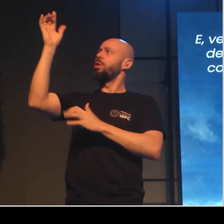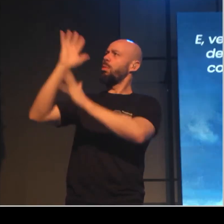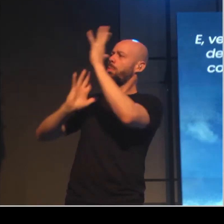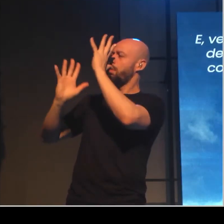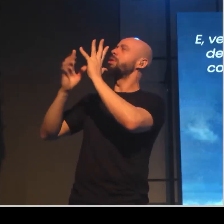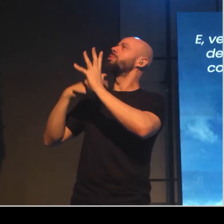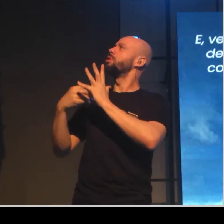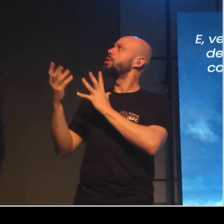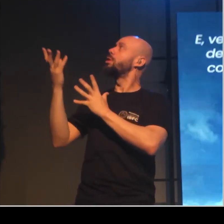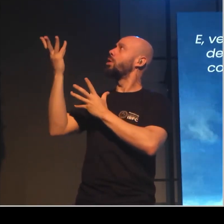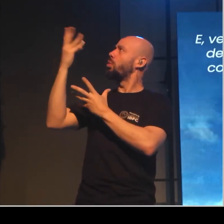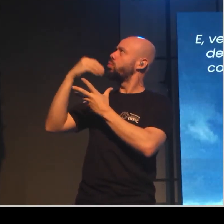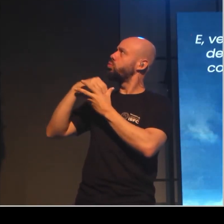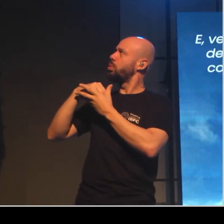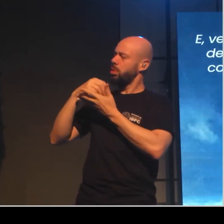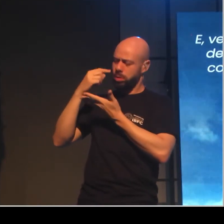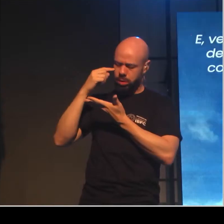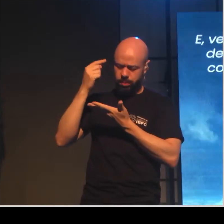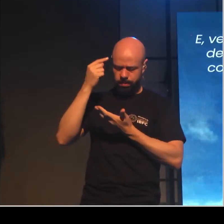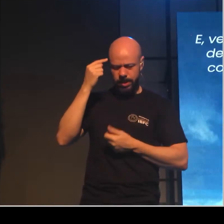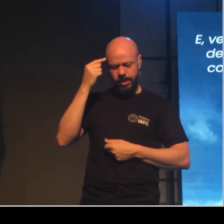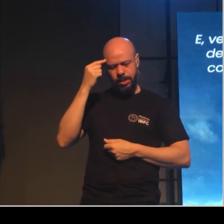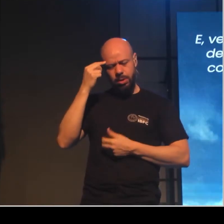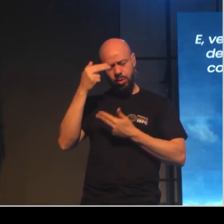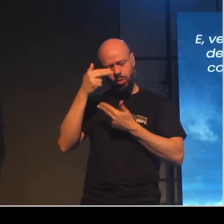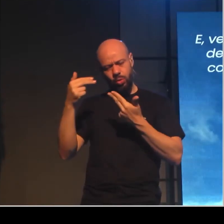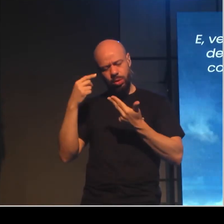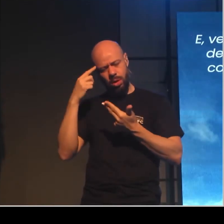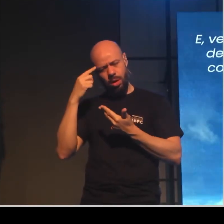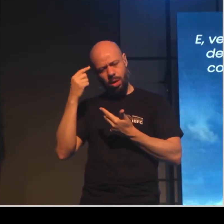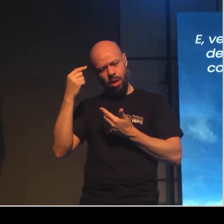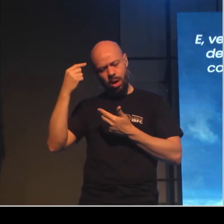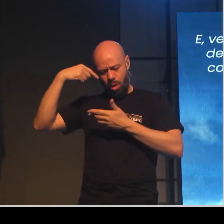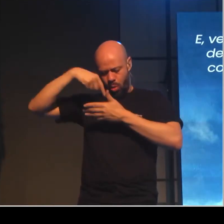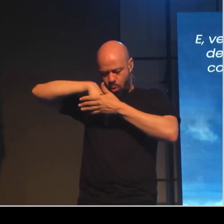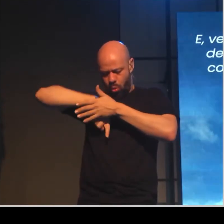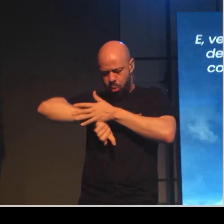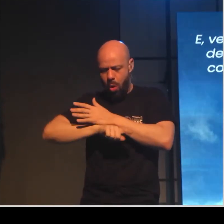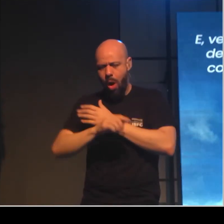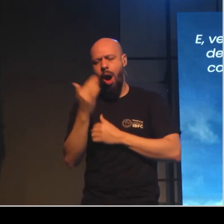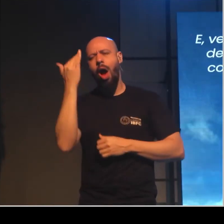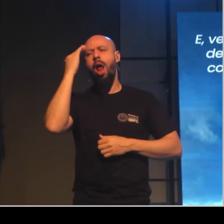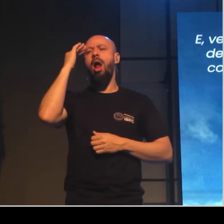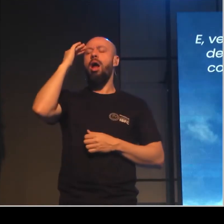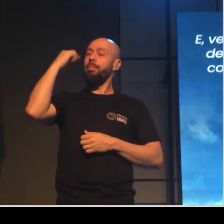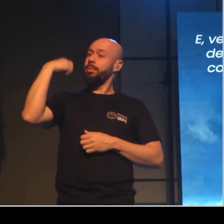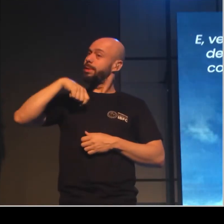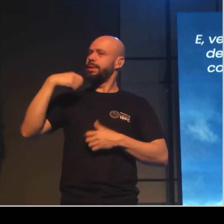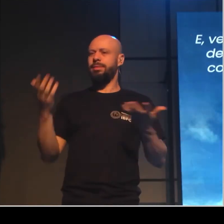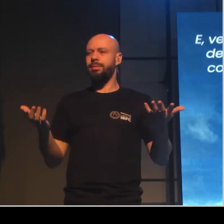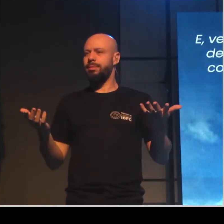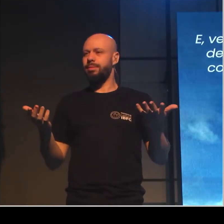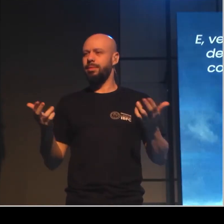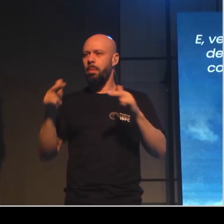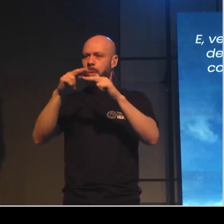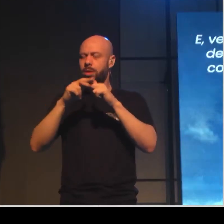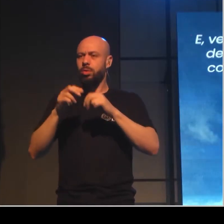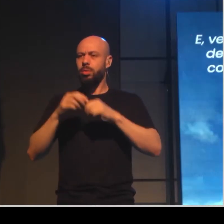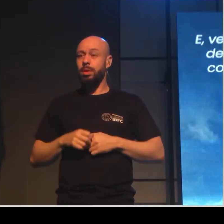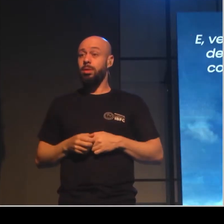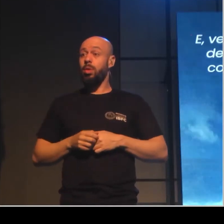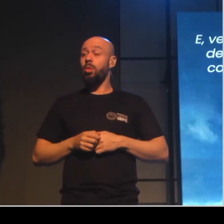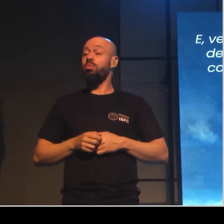uma introspecção daquilo que Deus está lhe falando, através da sua palavra. Por isso que Tiago diz